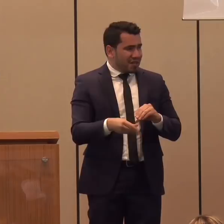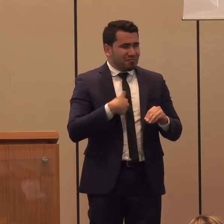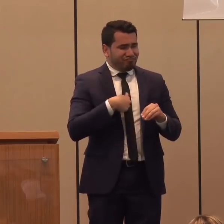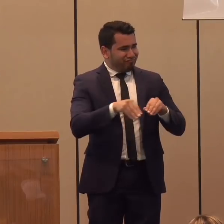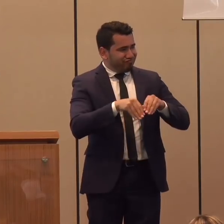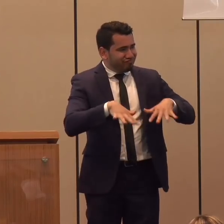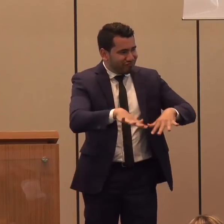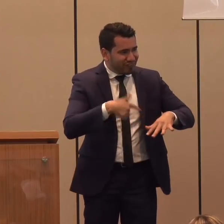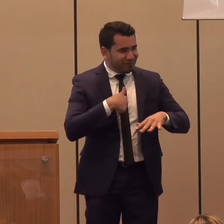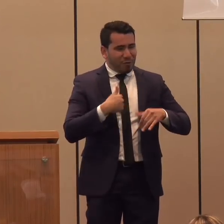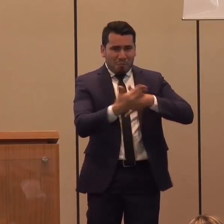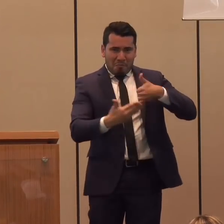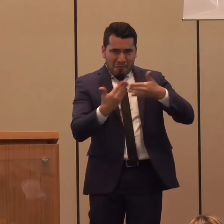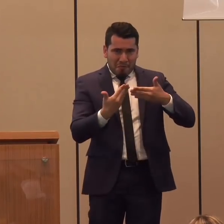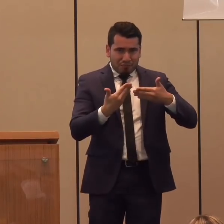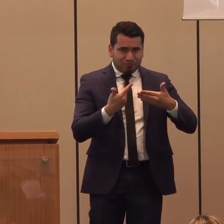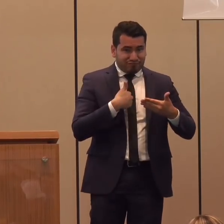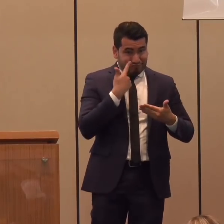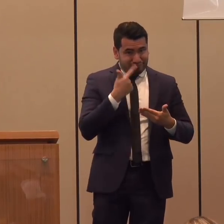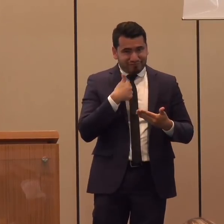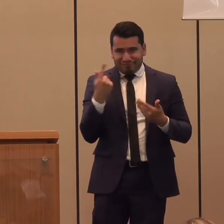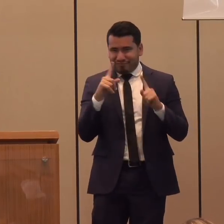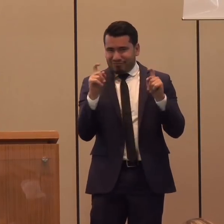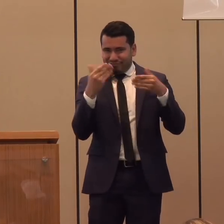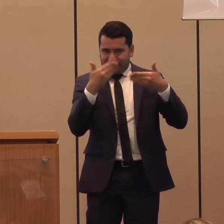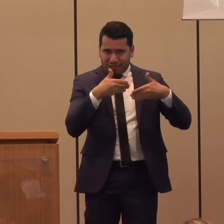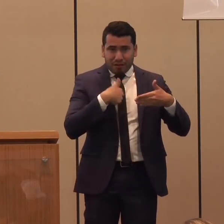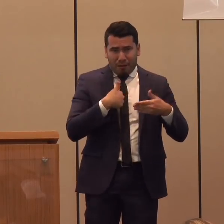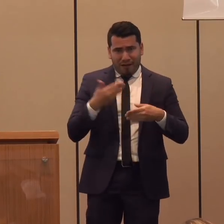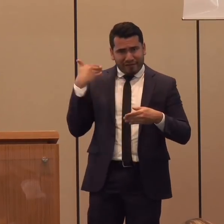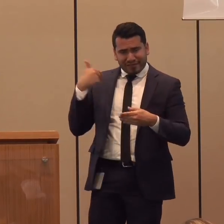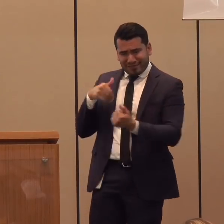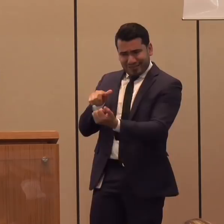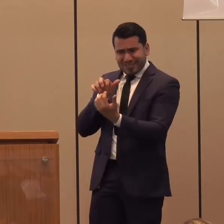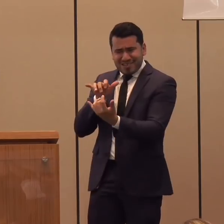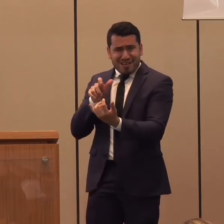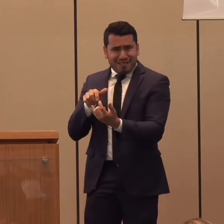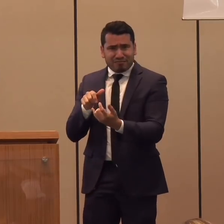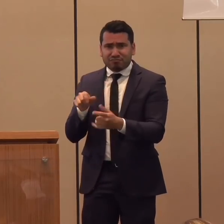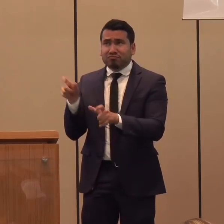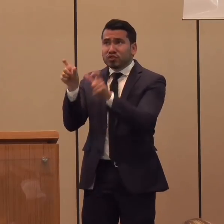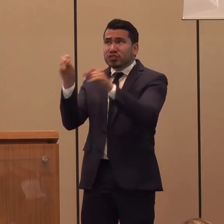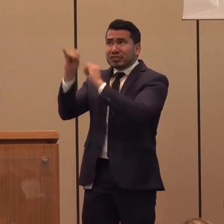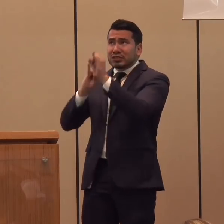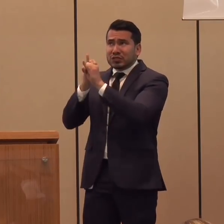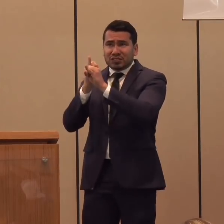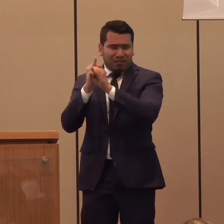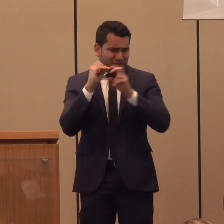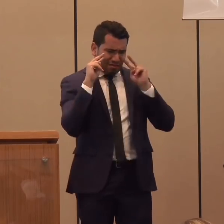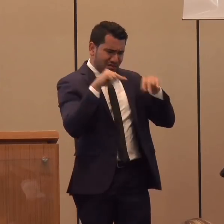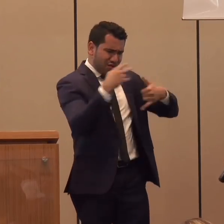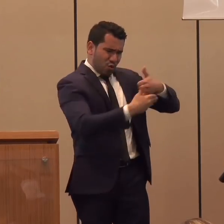país secreto que por justamente por el conflicto prácticamente no se venía a filmar al país hemos logrado